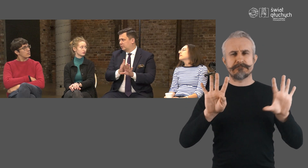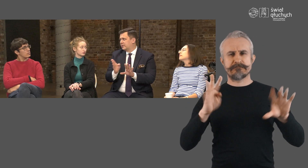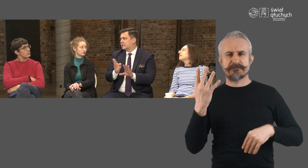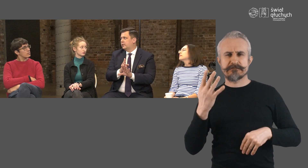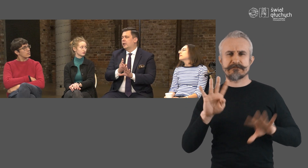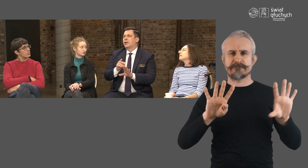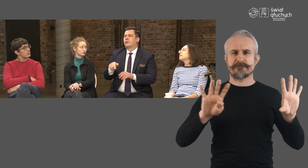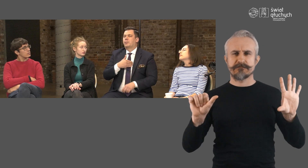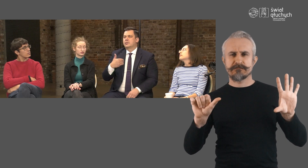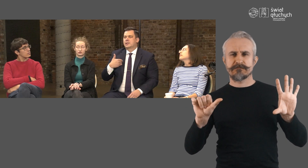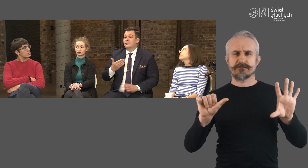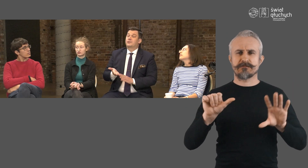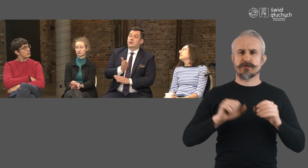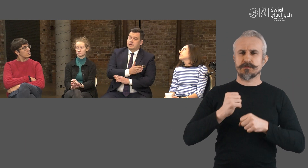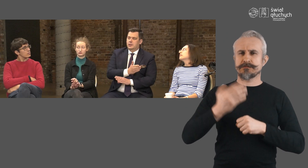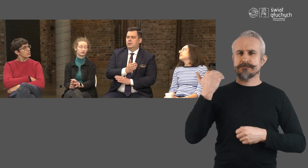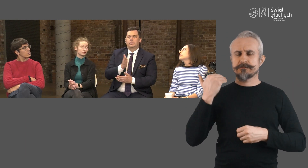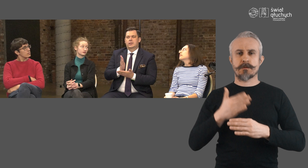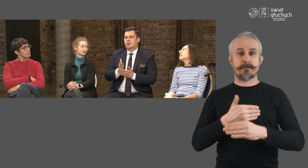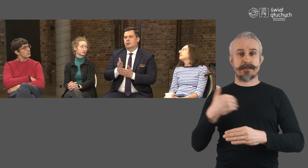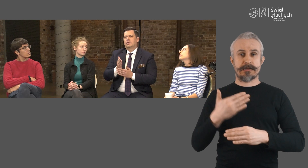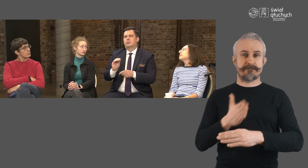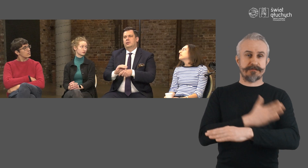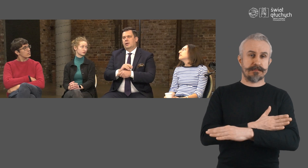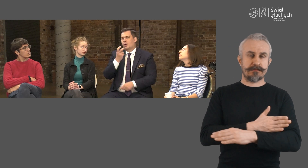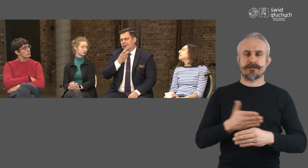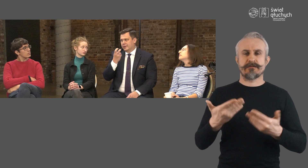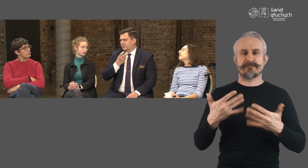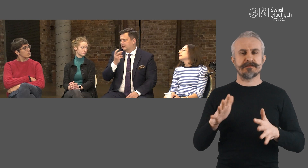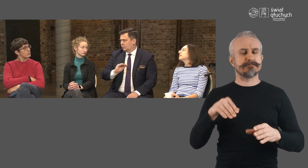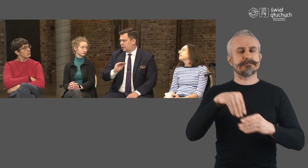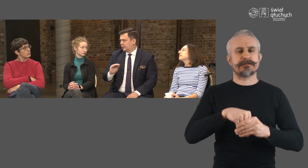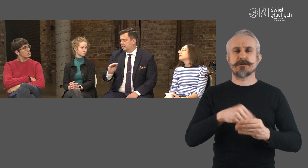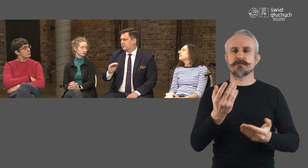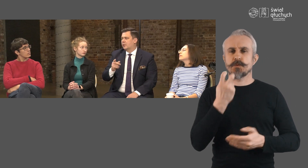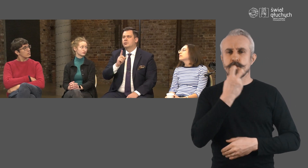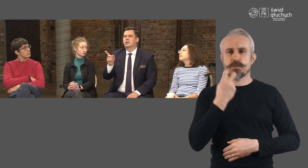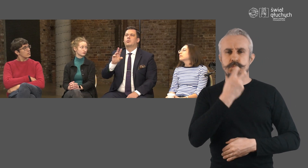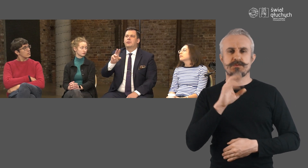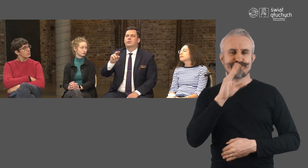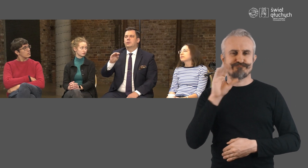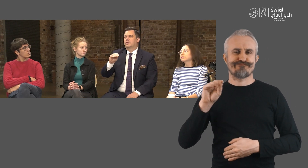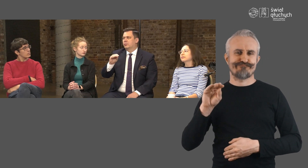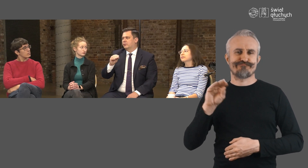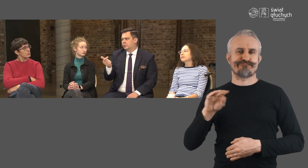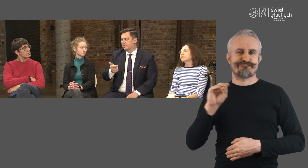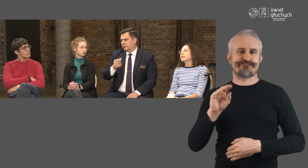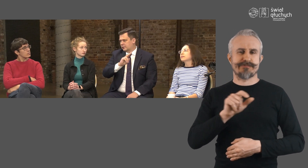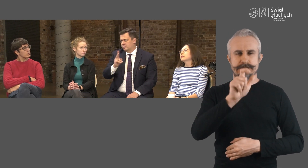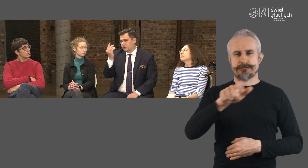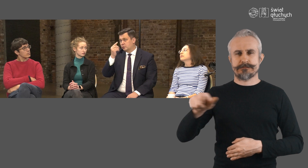1974-1976 roku mniej więcej w Polsce wcześniej był tylko metoda oralna nauczania, nie? Że nauczyciel tylko mówił i mówił i